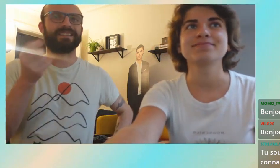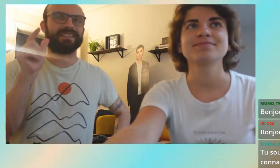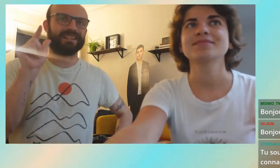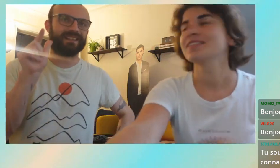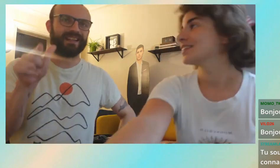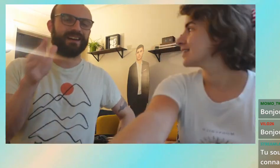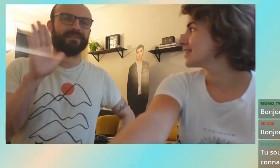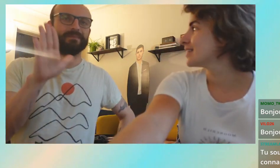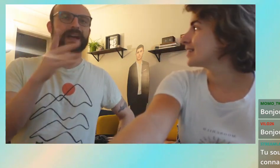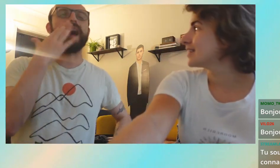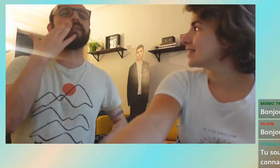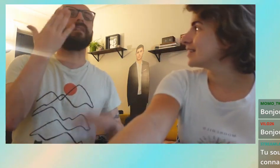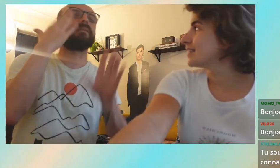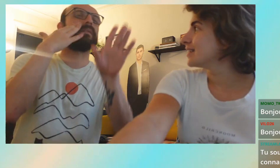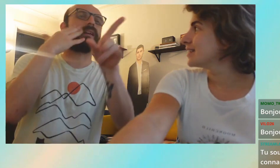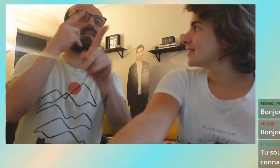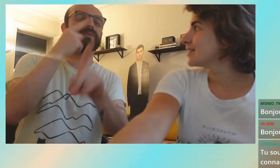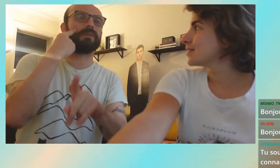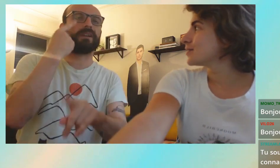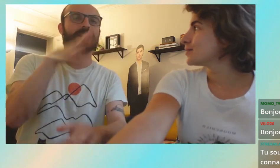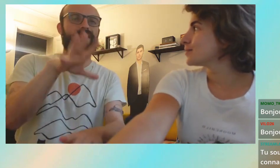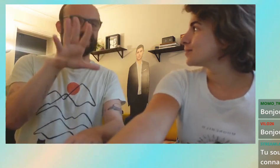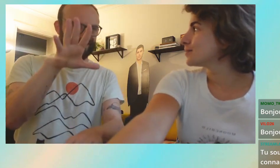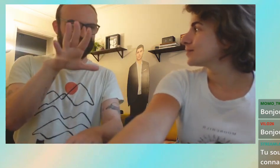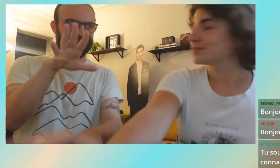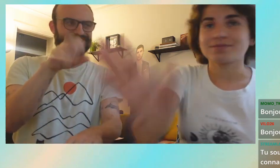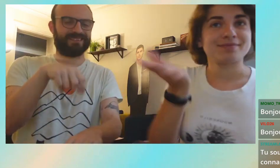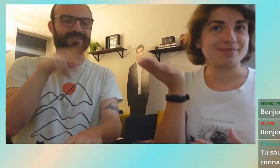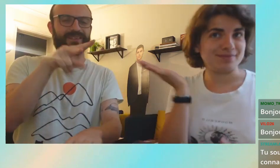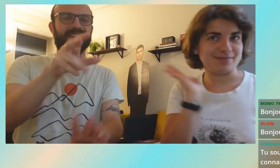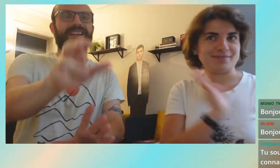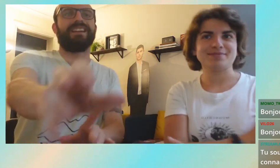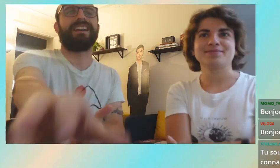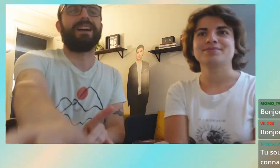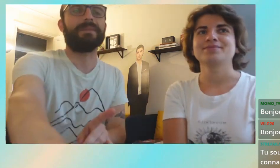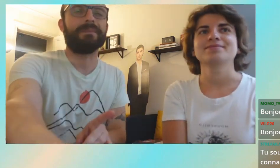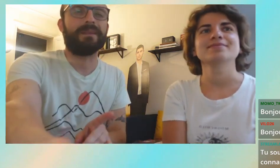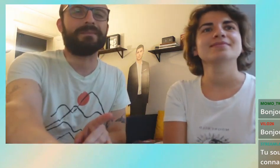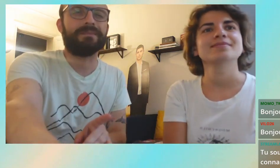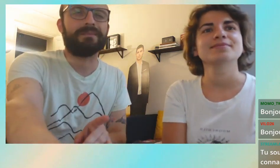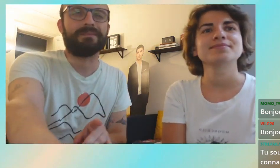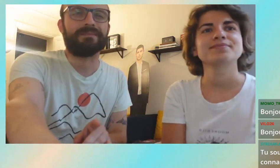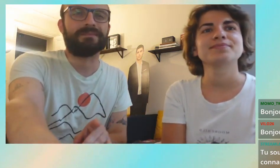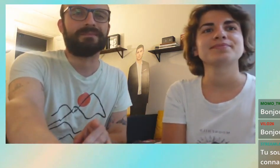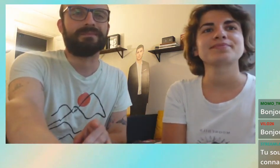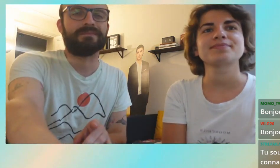Si, là, tu vois, je peux regarder rapidement.